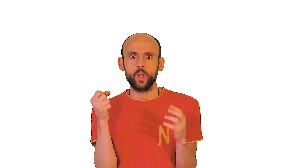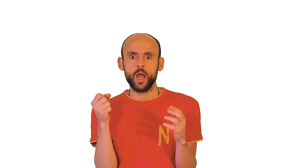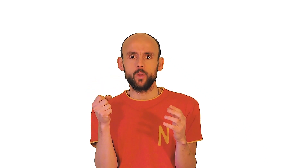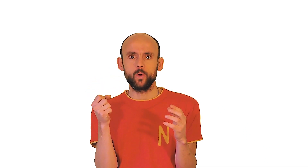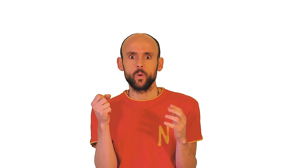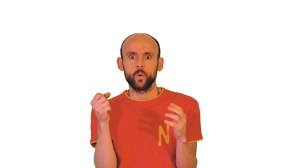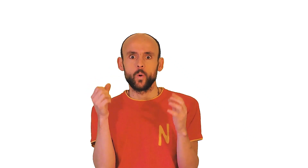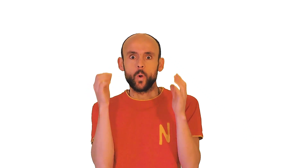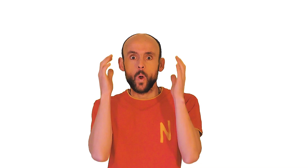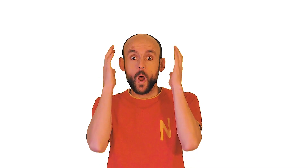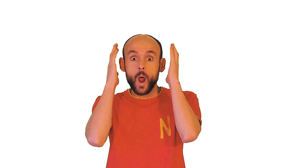lado